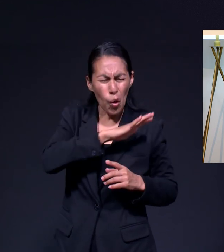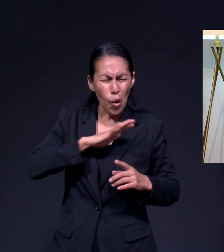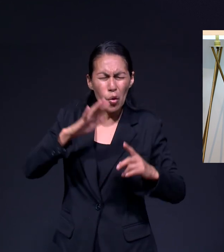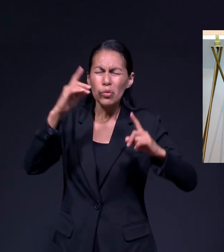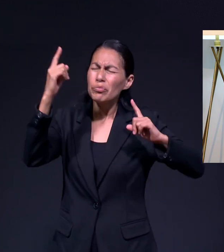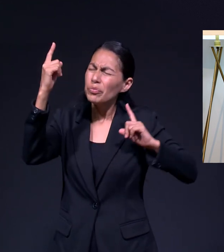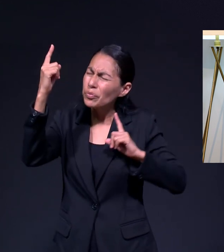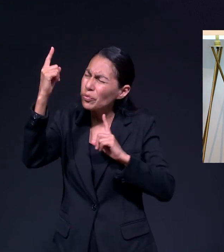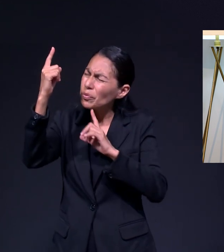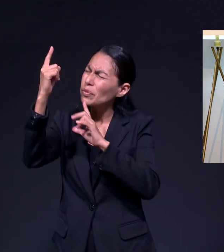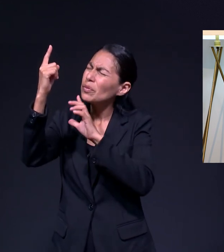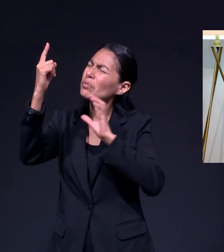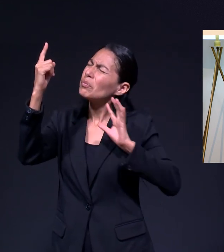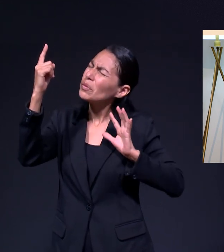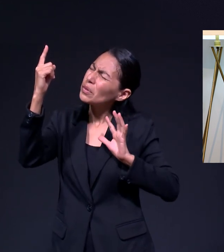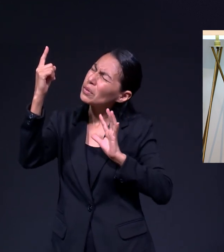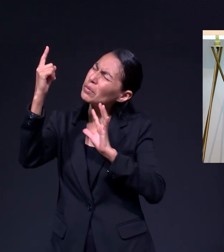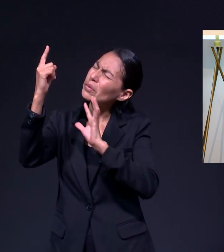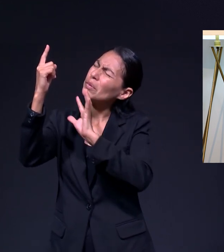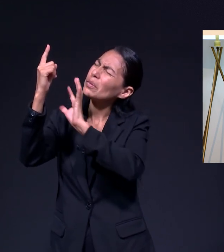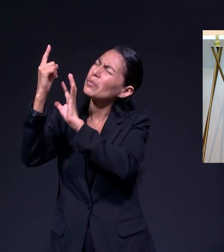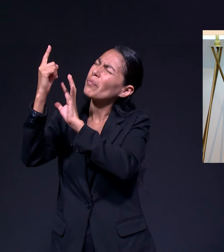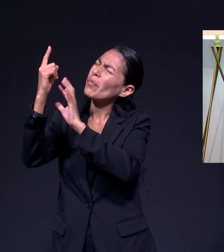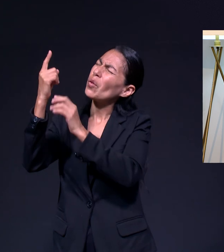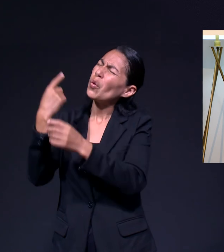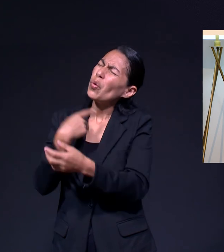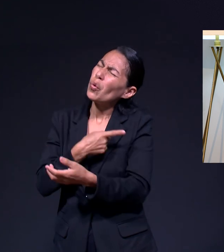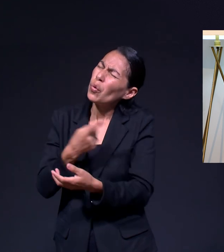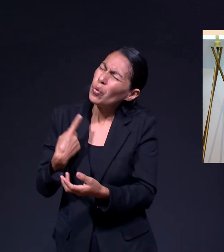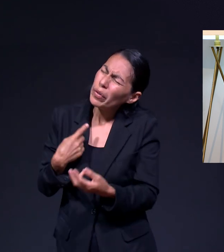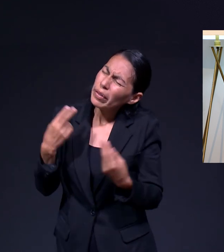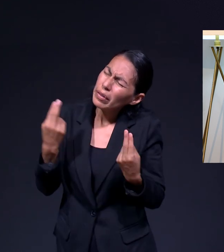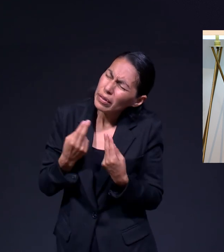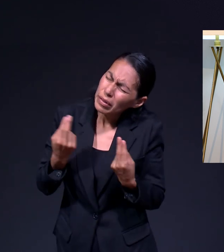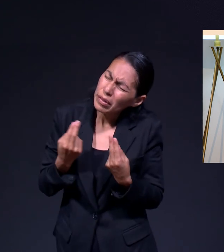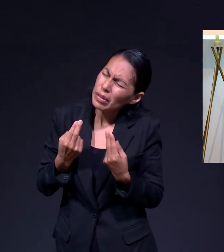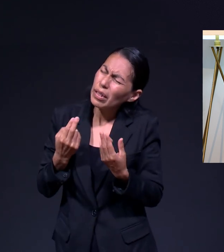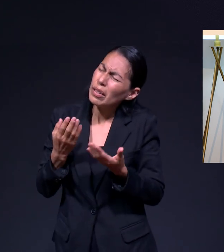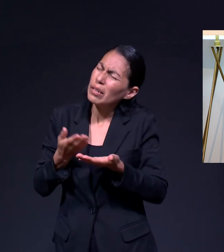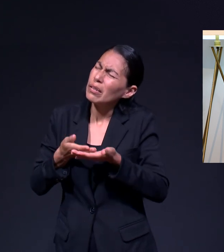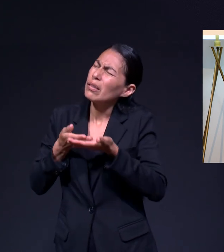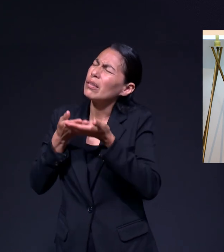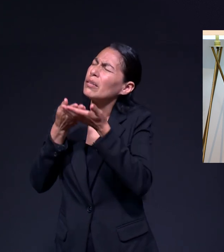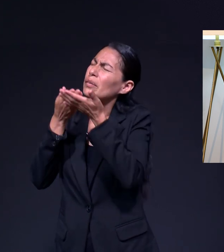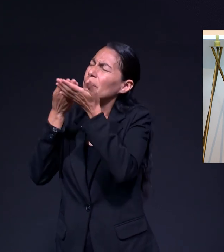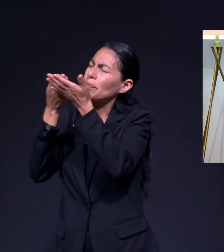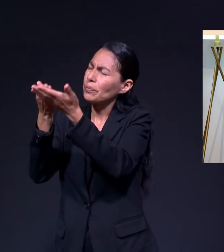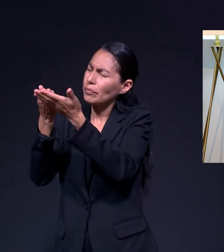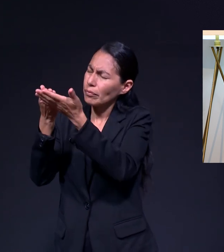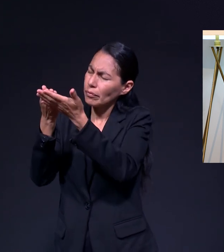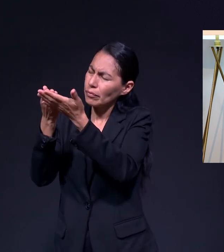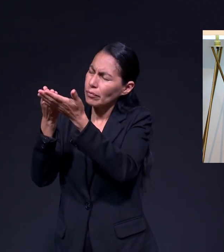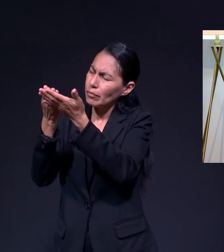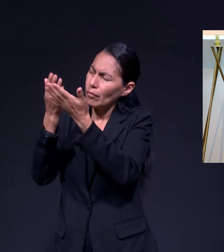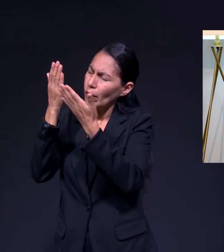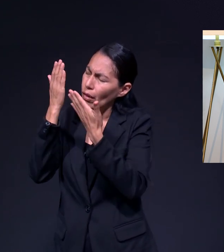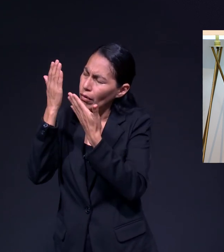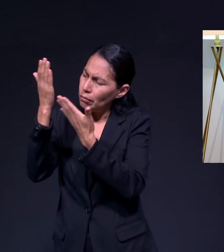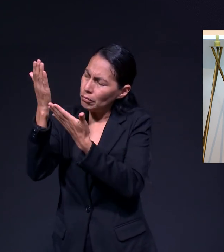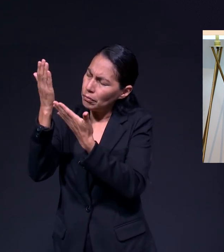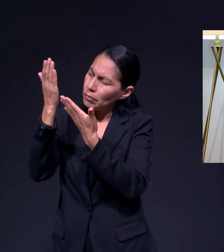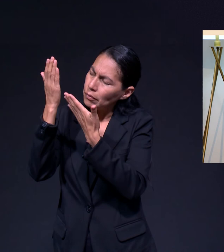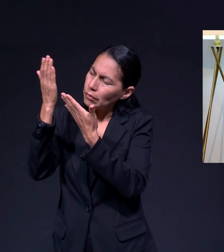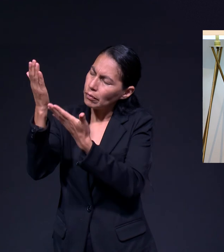con todo nuestro entrega y corazón a depositar nuestras necesidades delante de ti nuestros